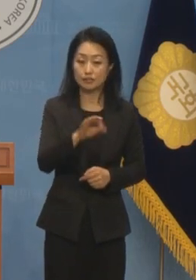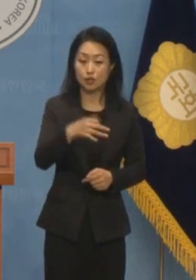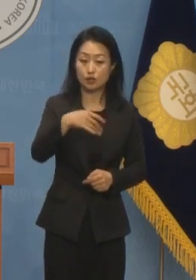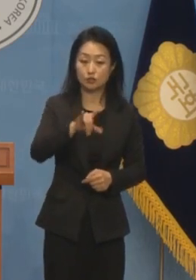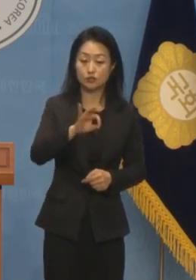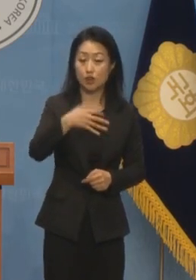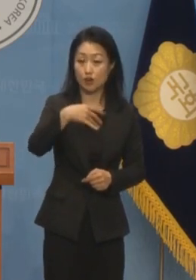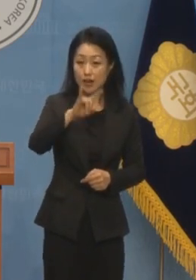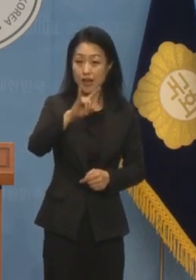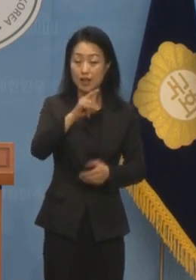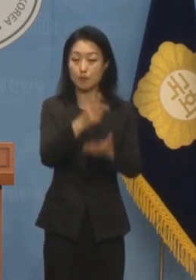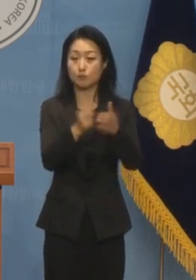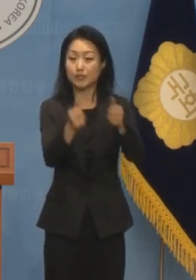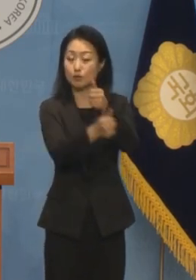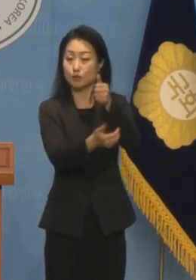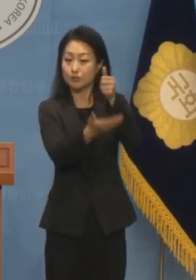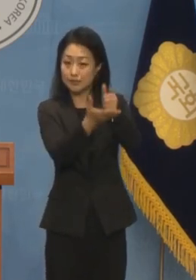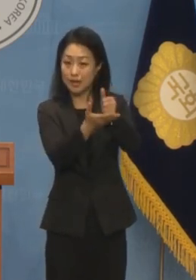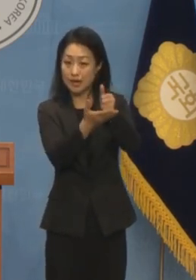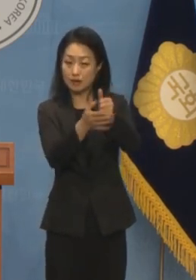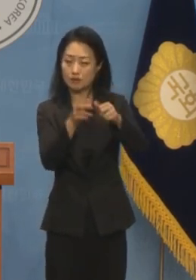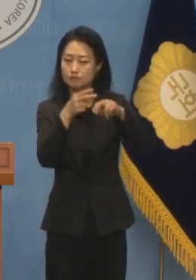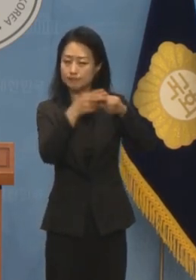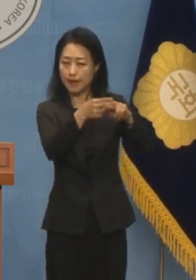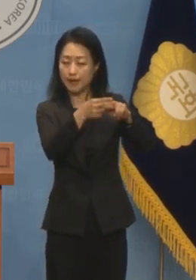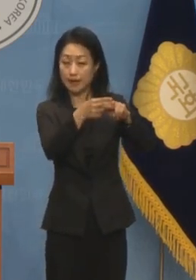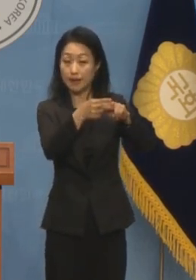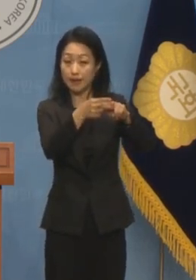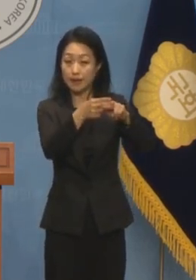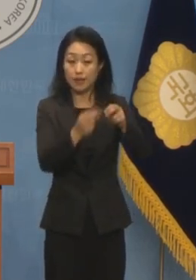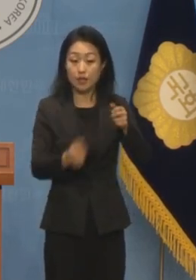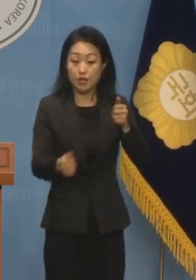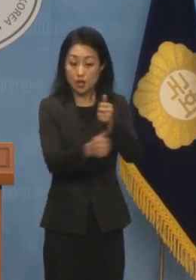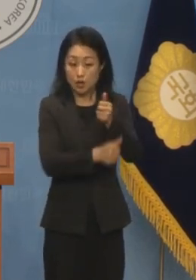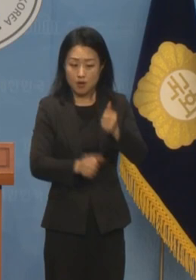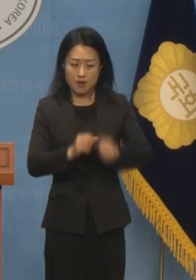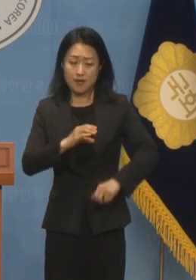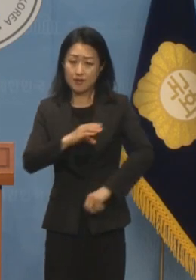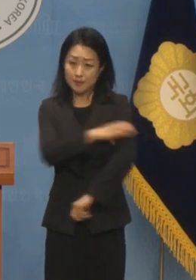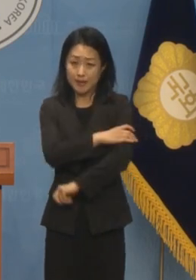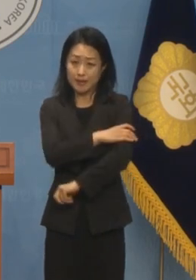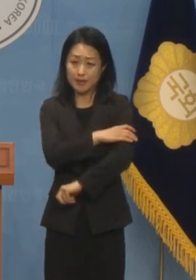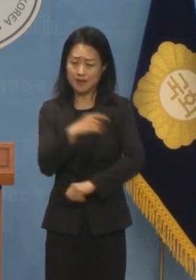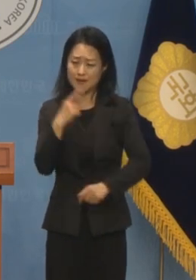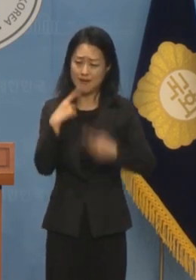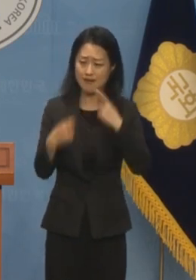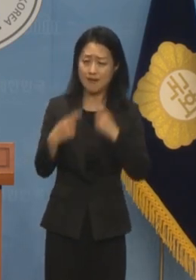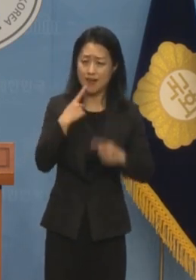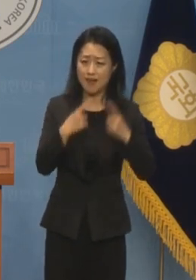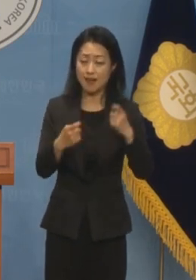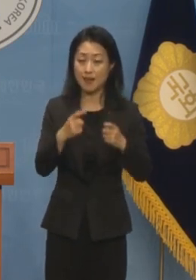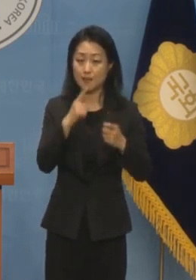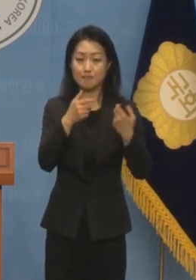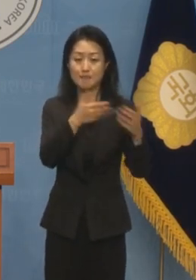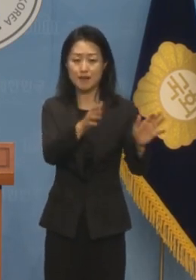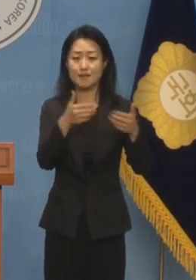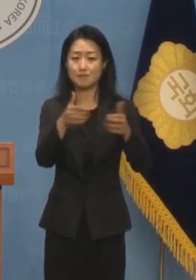위원장을 무시한 민주당 법사위원회는 각종 갑질과 얼음장으로